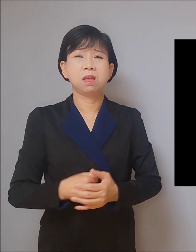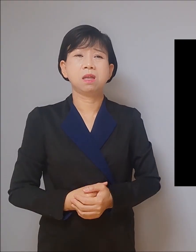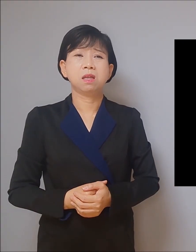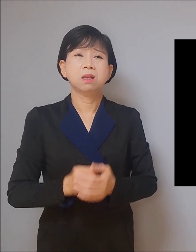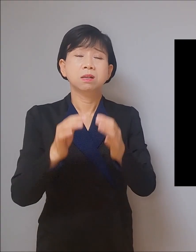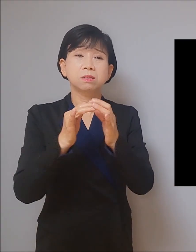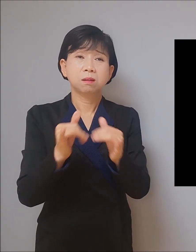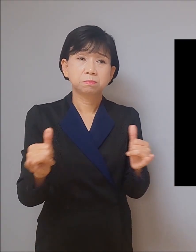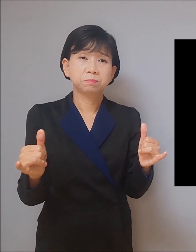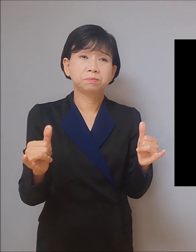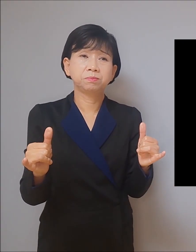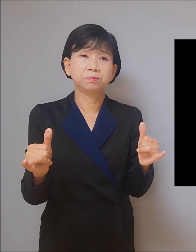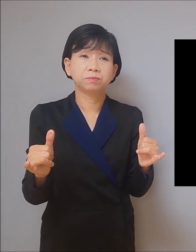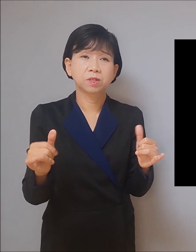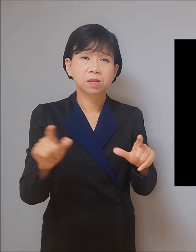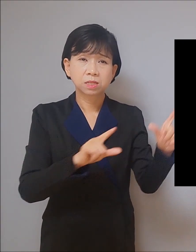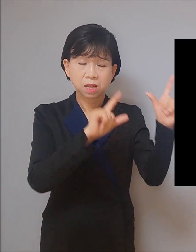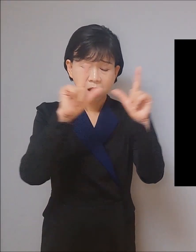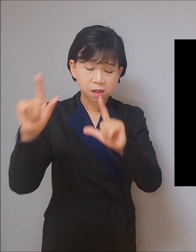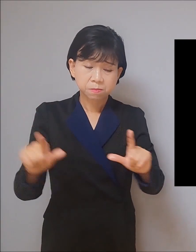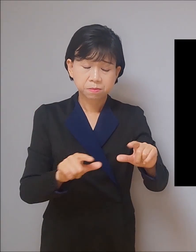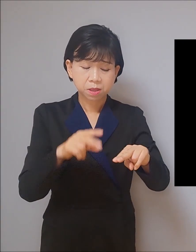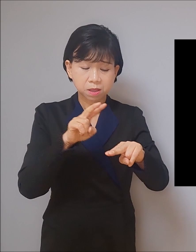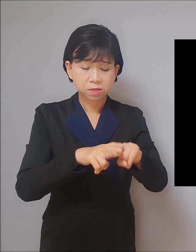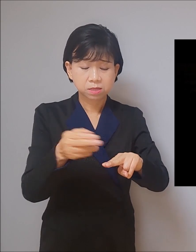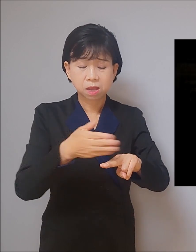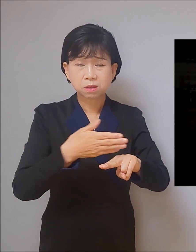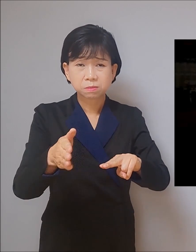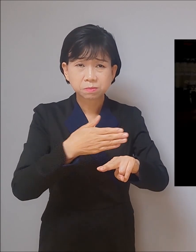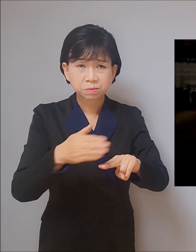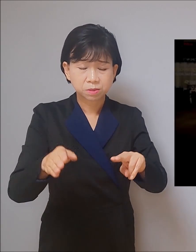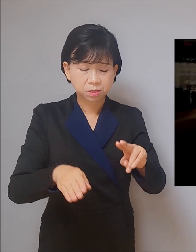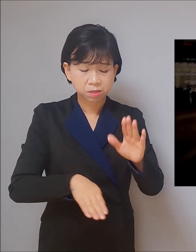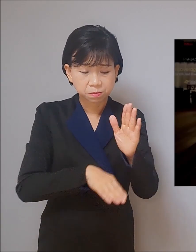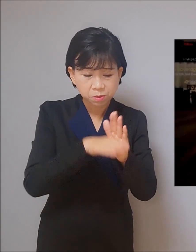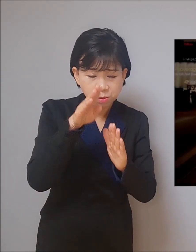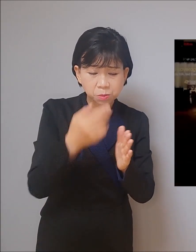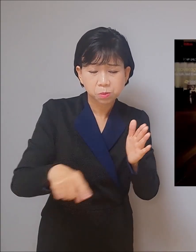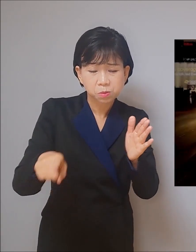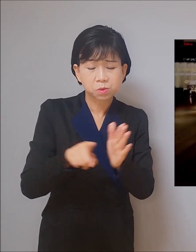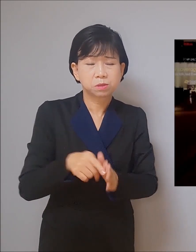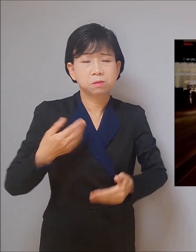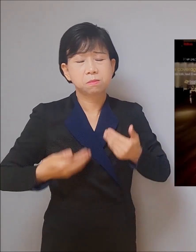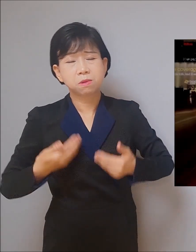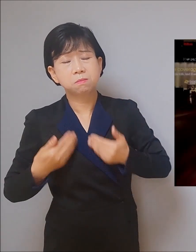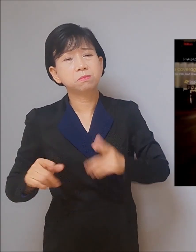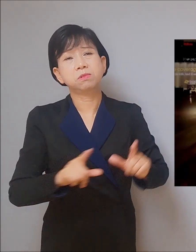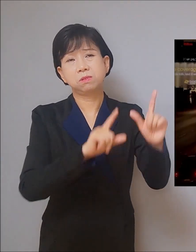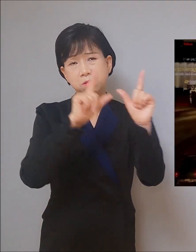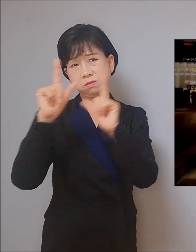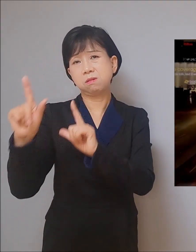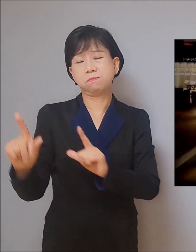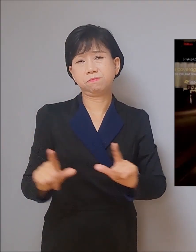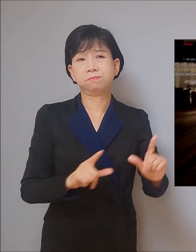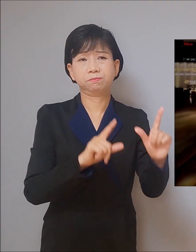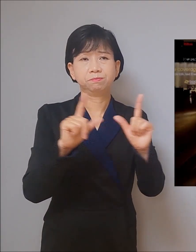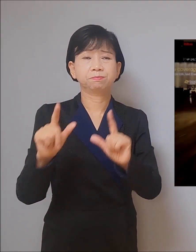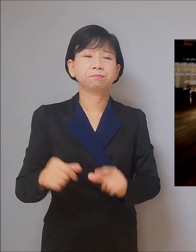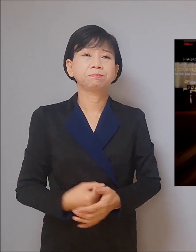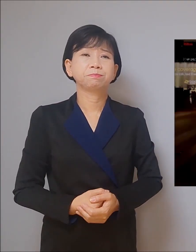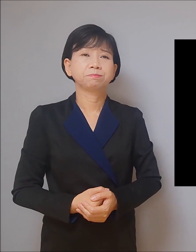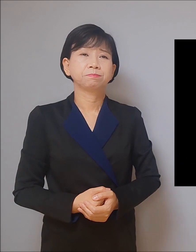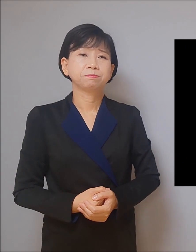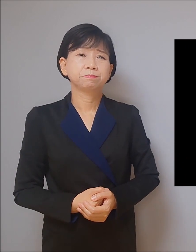그래서 사람들은 삶의 빈자리를 채우기 위해 또다시 분주한 삶을 살아갑니다.